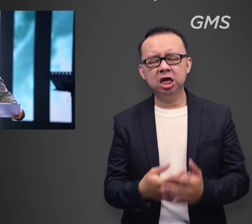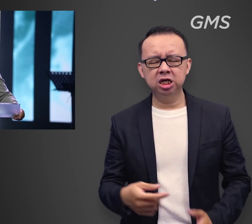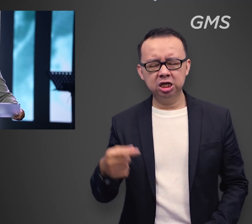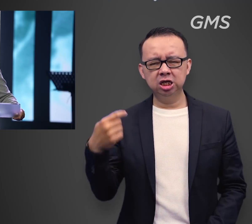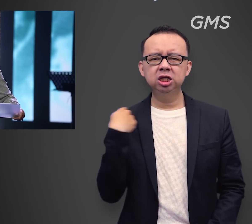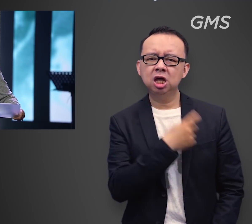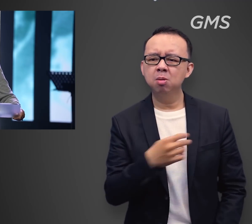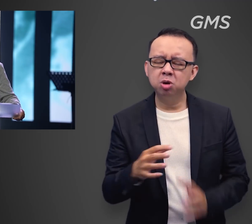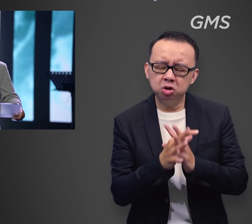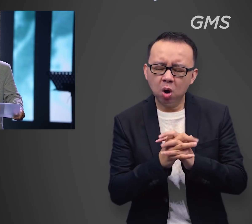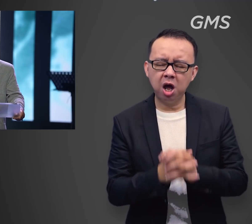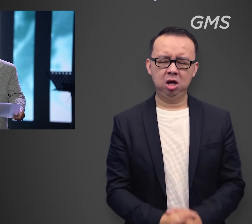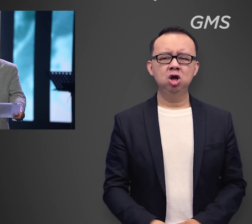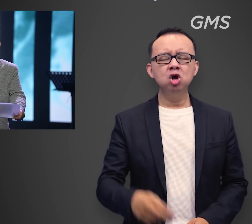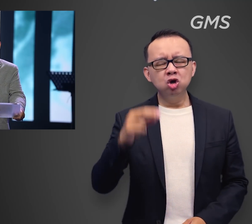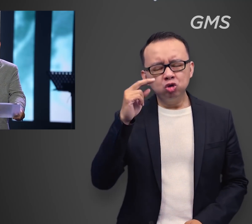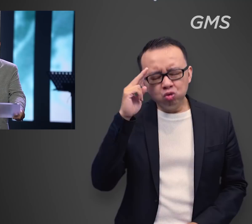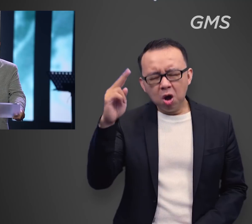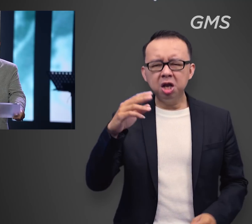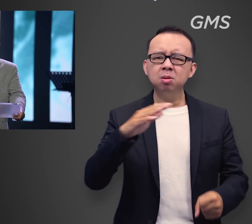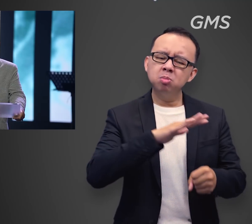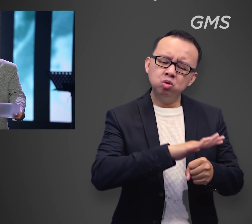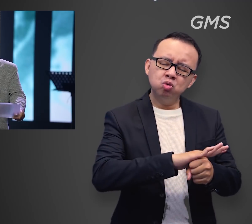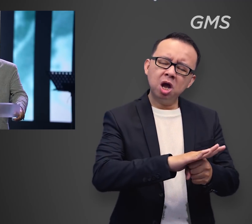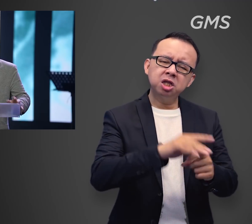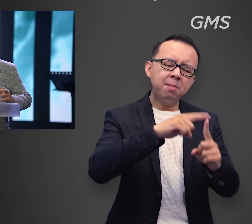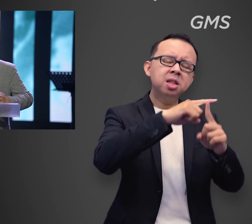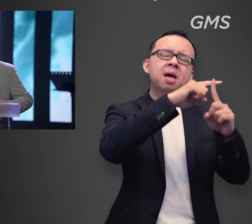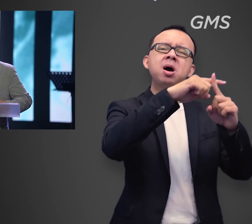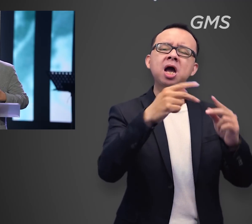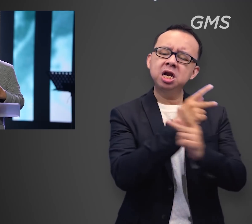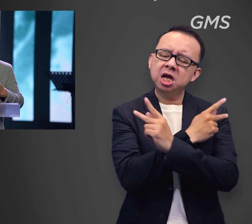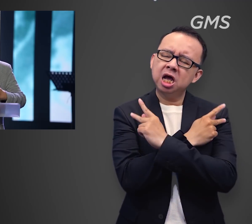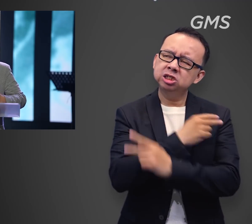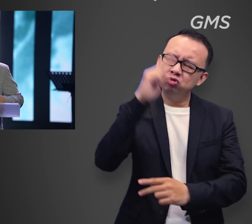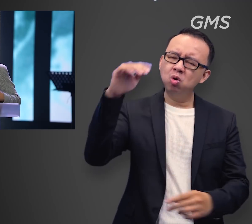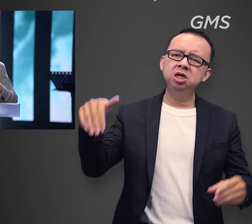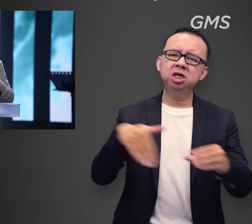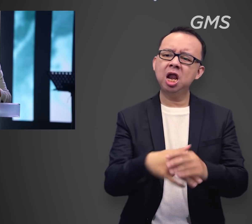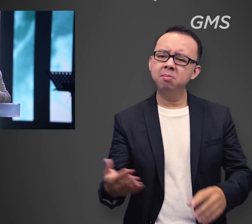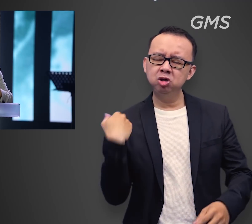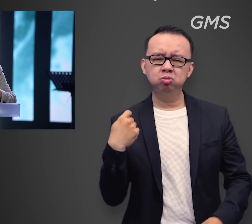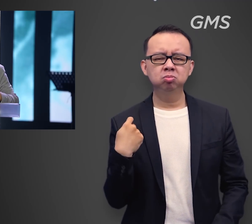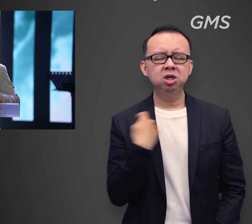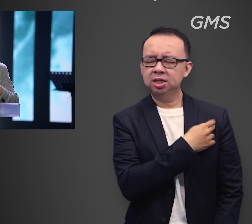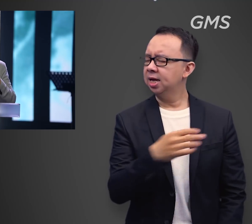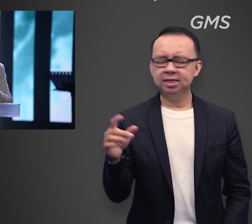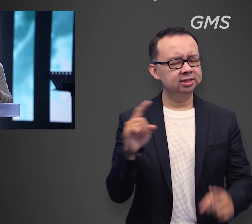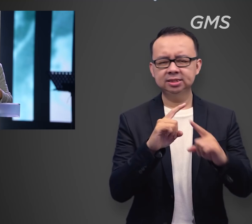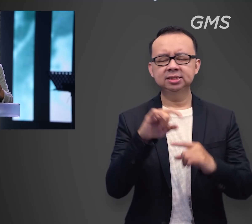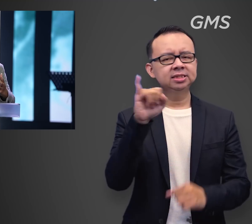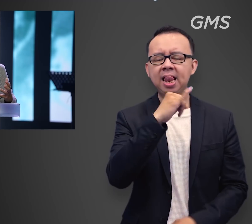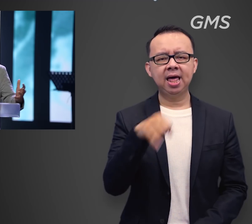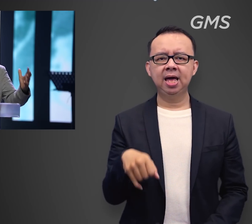kasih-Mu di hidupku. Ini adalah doa yang salah. Tuhan sudah memberikan semua yang gak bisa ditambahkan lagi. Yang